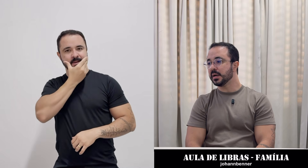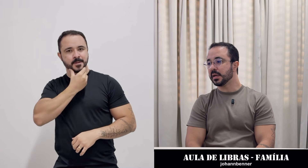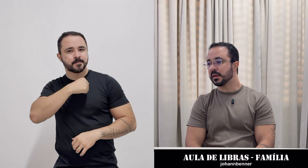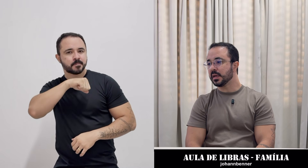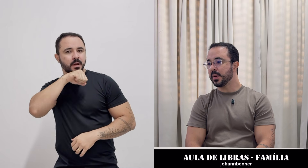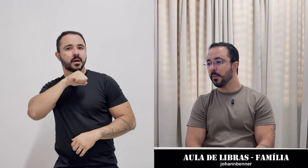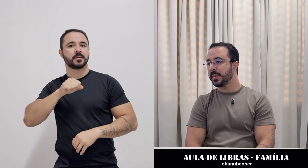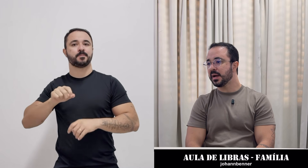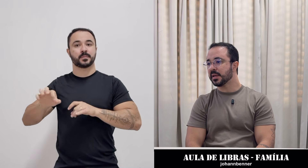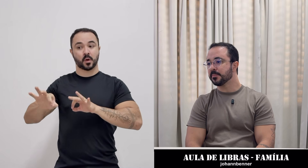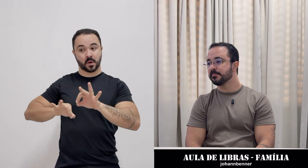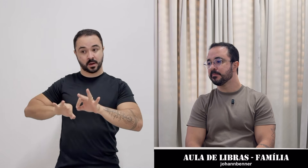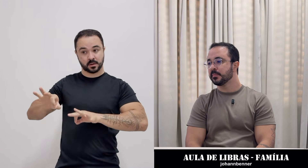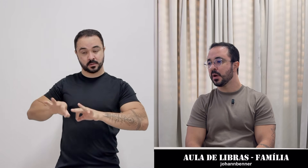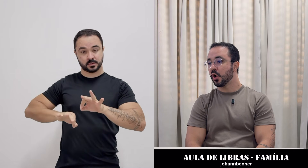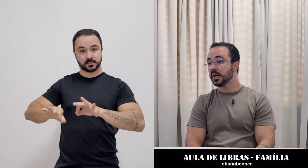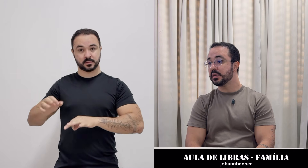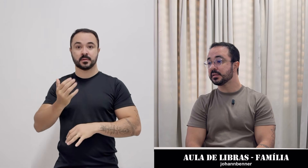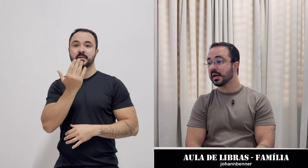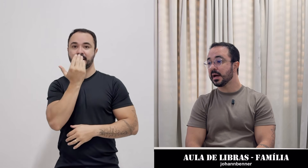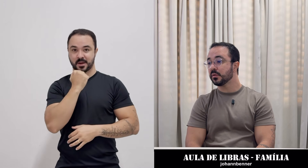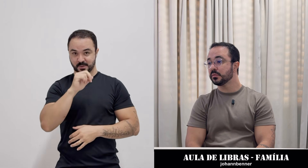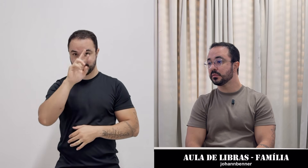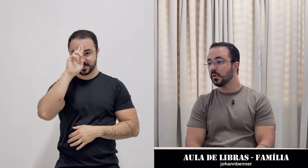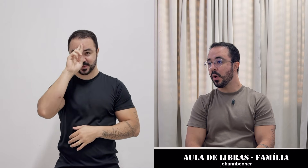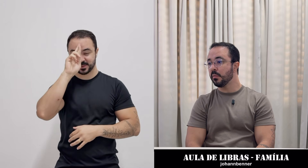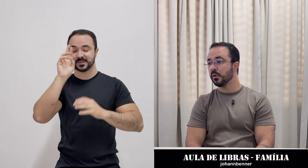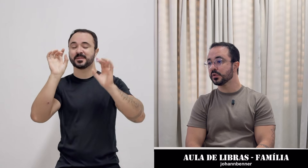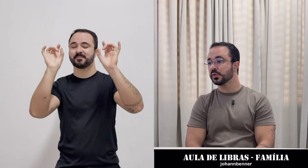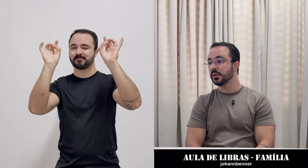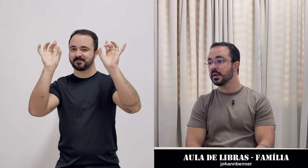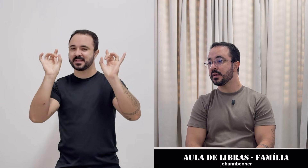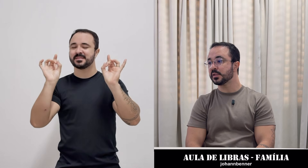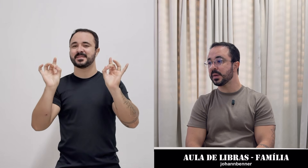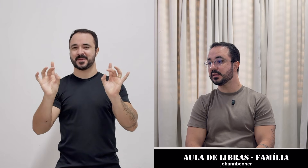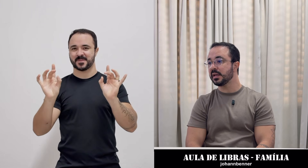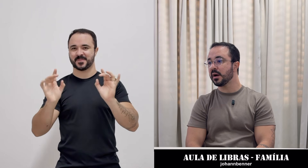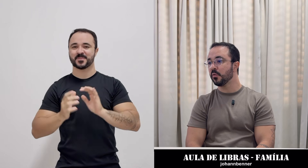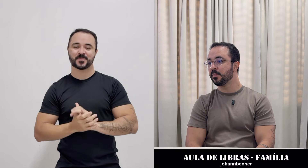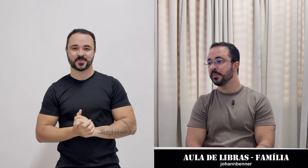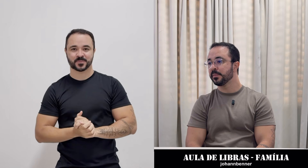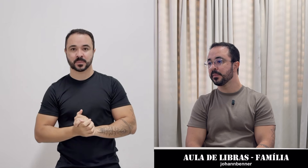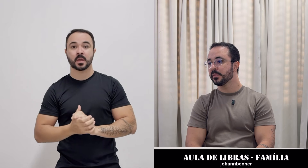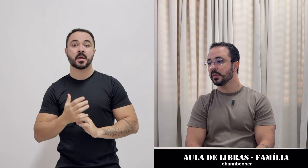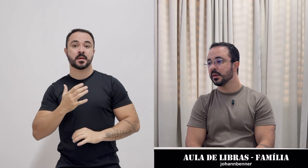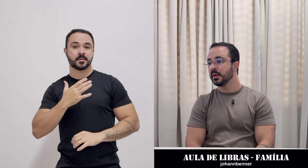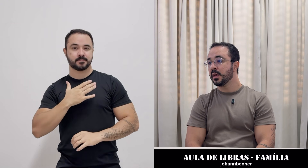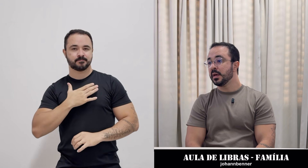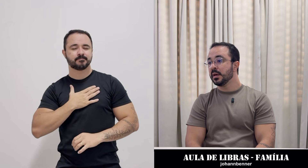Minha mãe e meu pai organizaram um almoço especial.